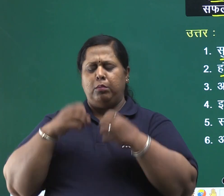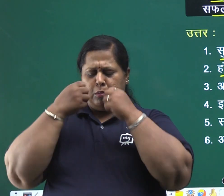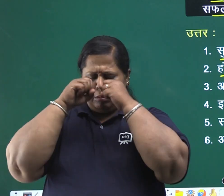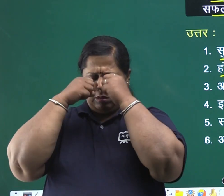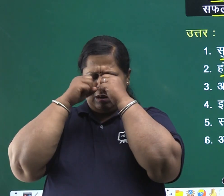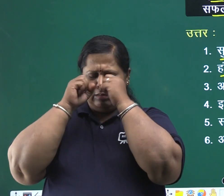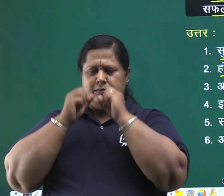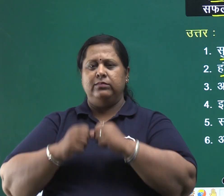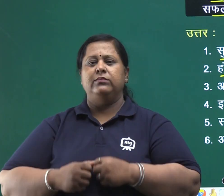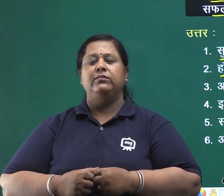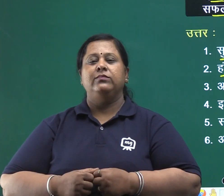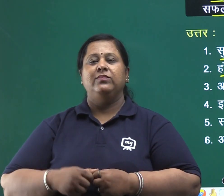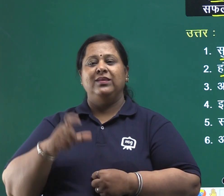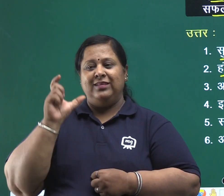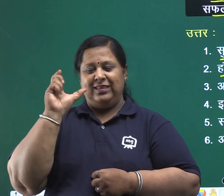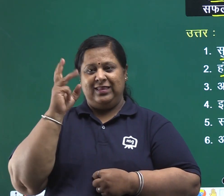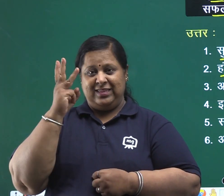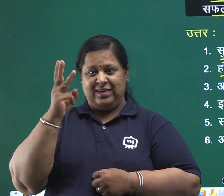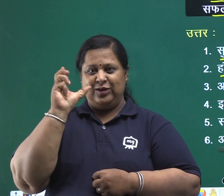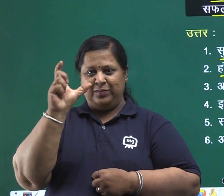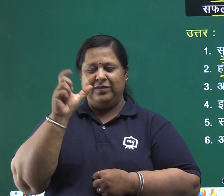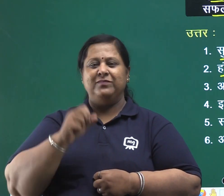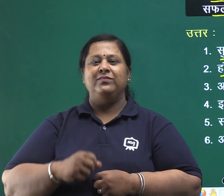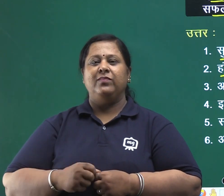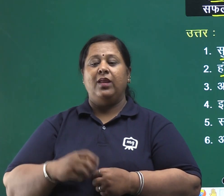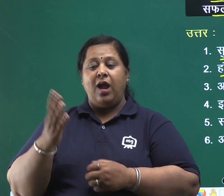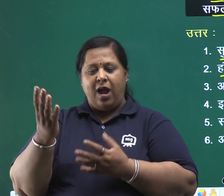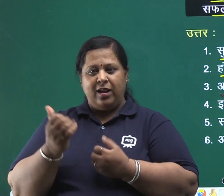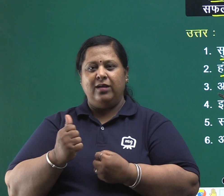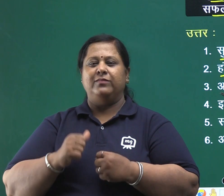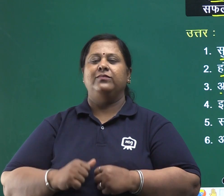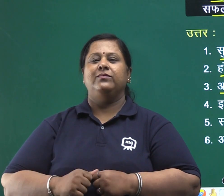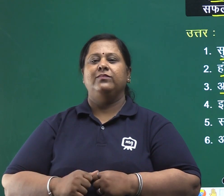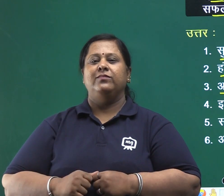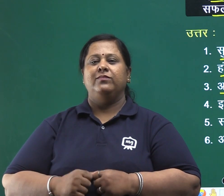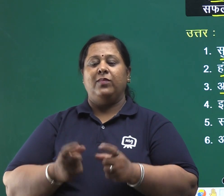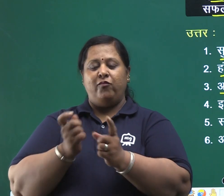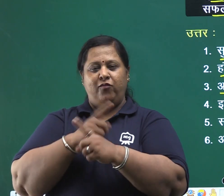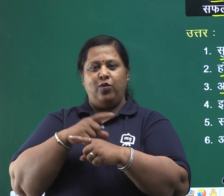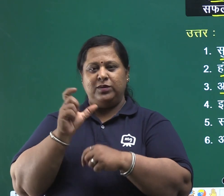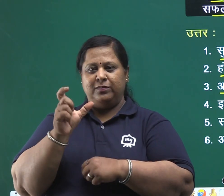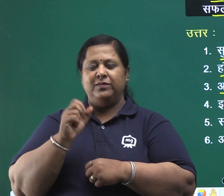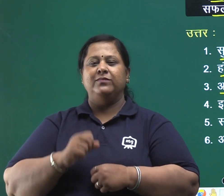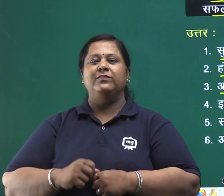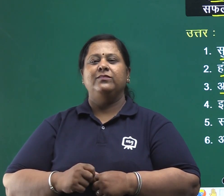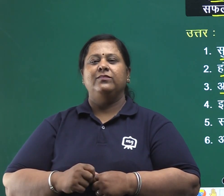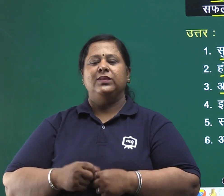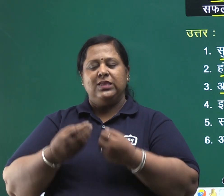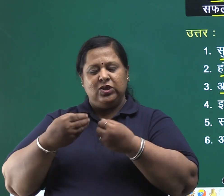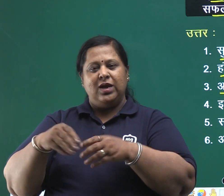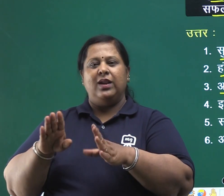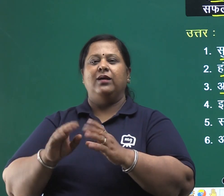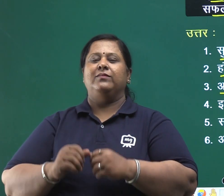रोना। तीसरा शब्द आना, विलोम होगा